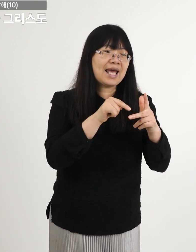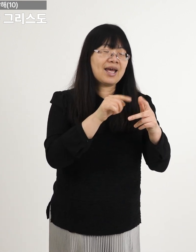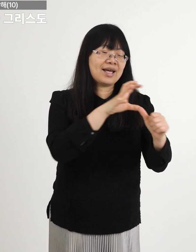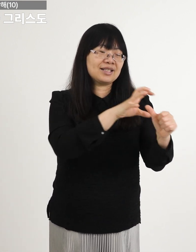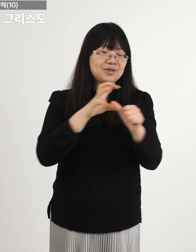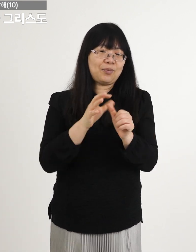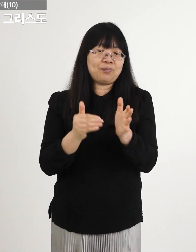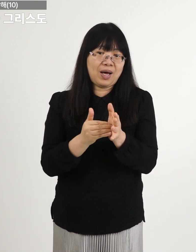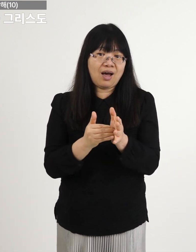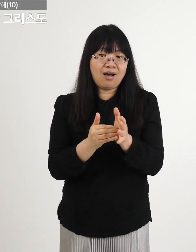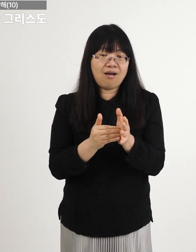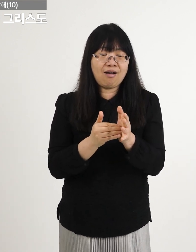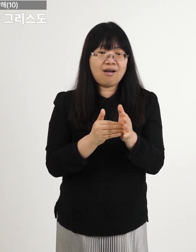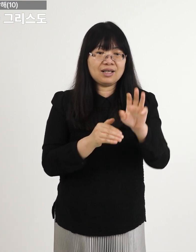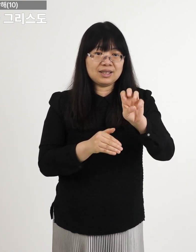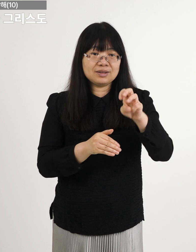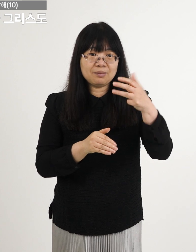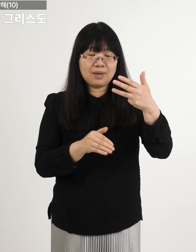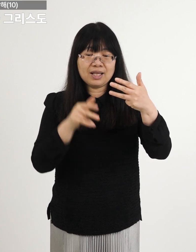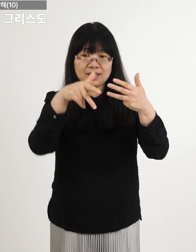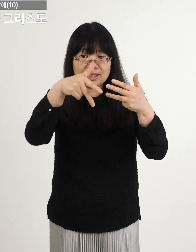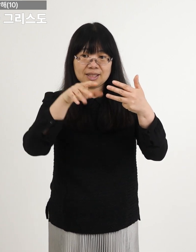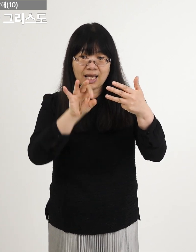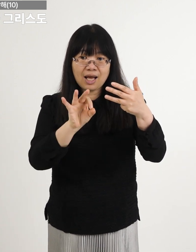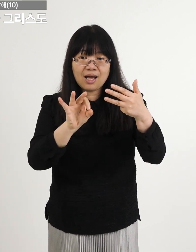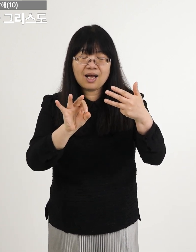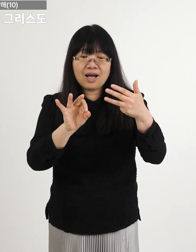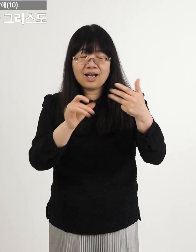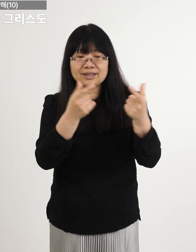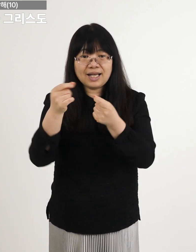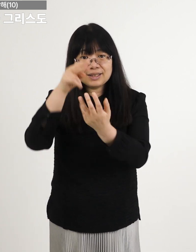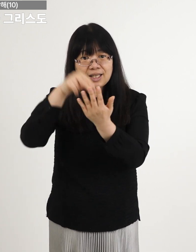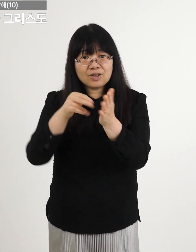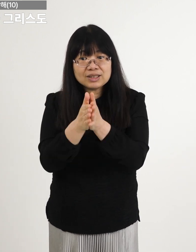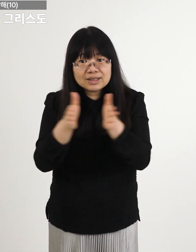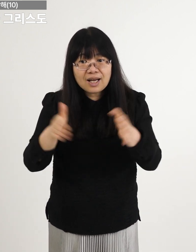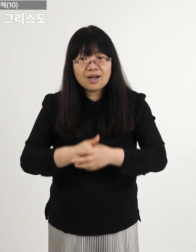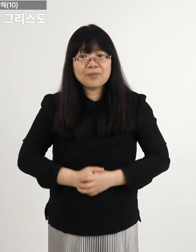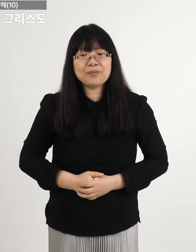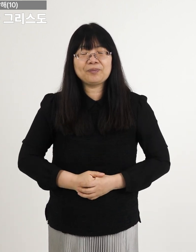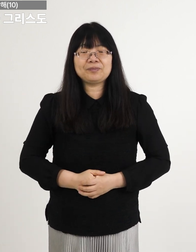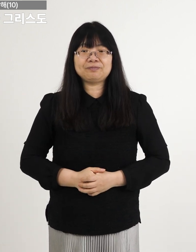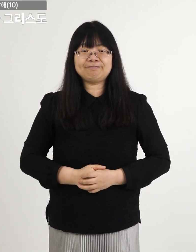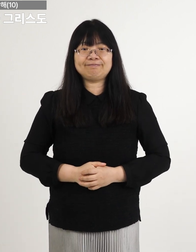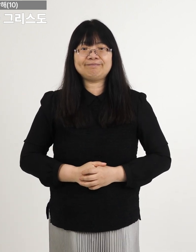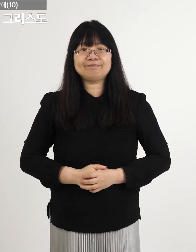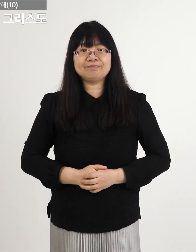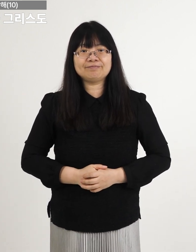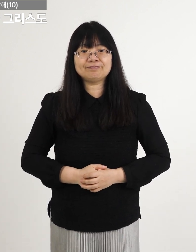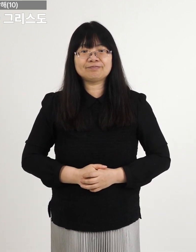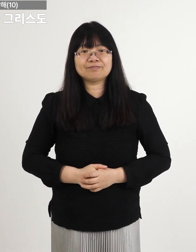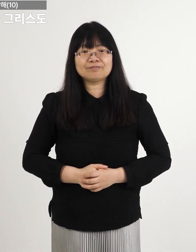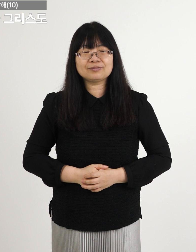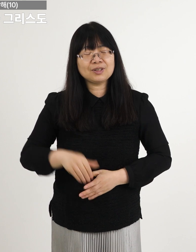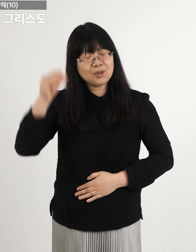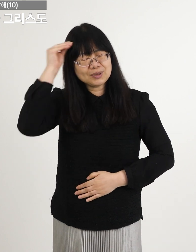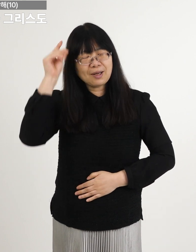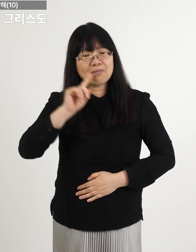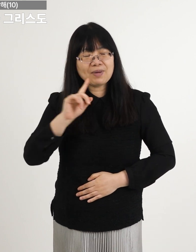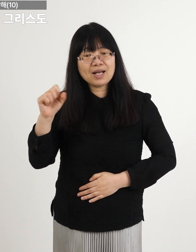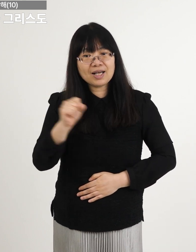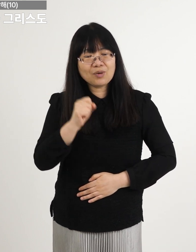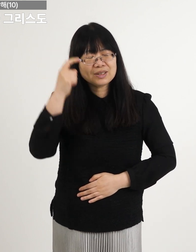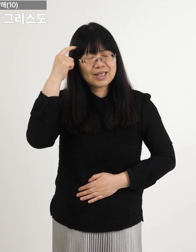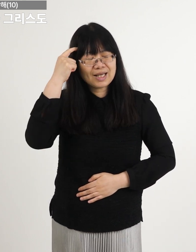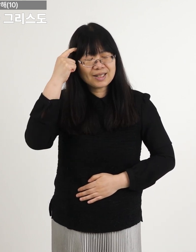합니다. 한번 볼까요? 38장 다 같이 읽겠습니다. 시작. 무지한 말로